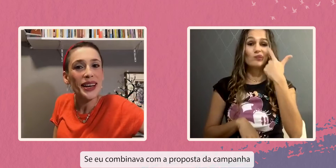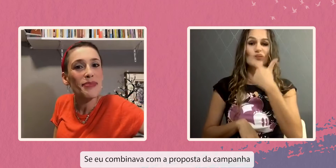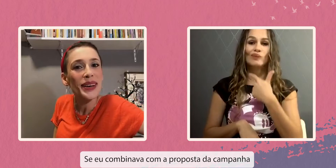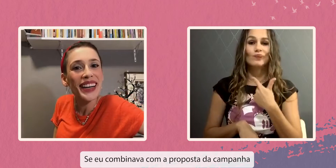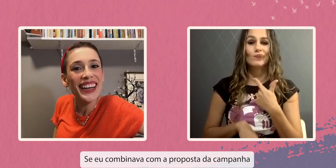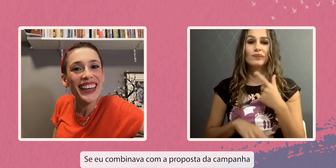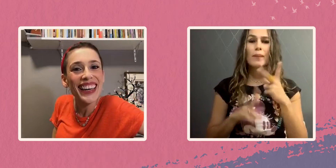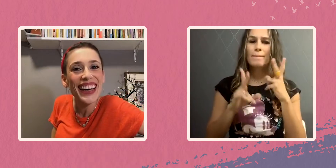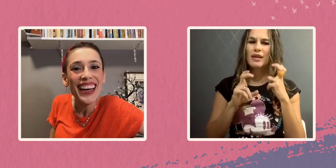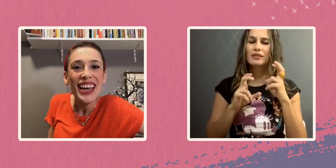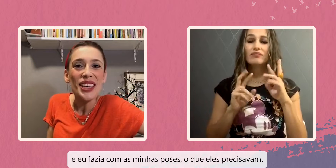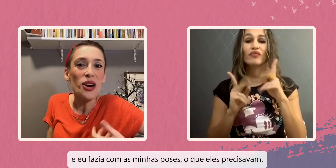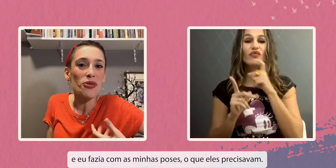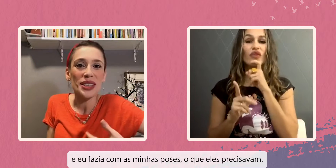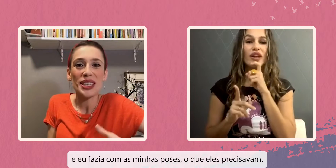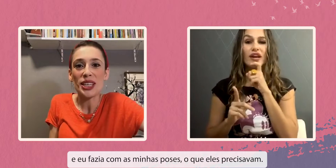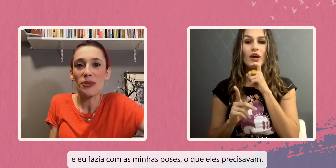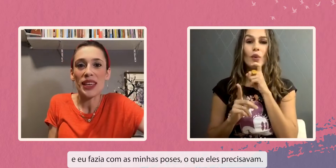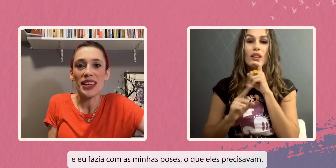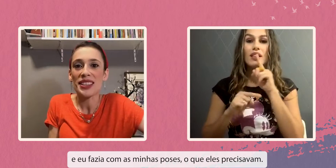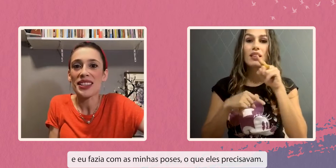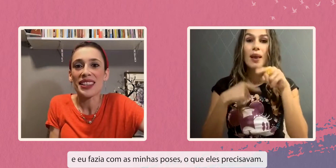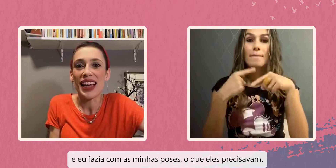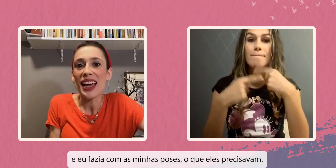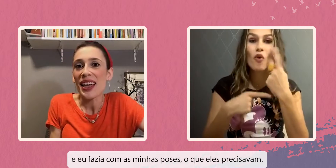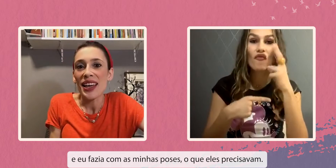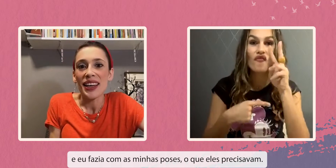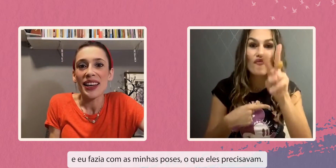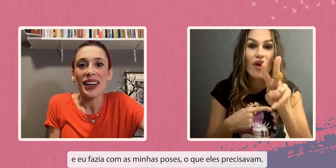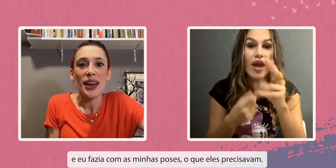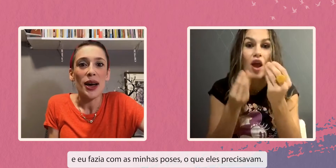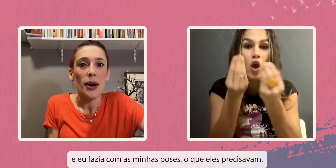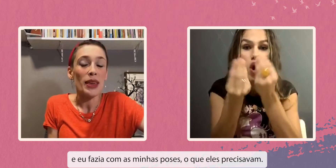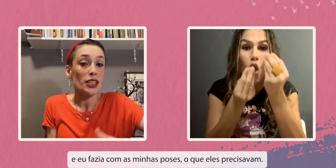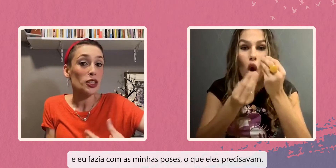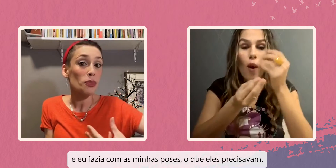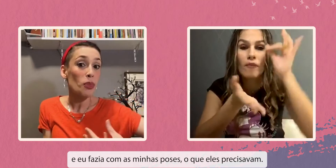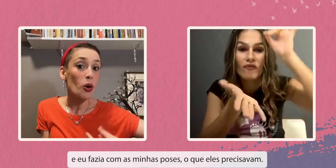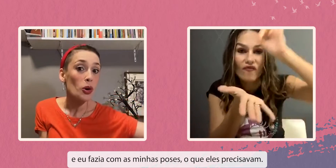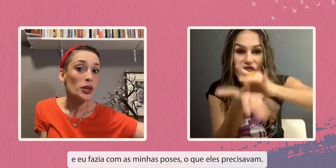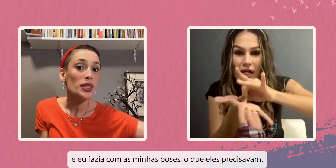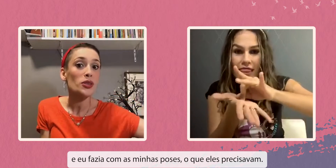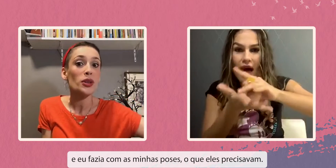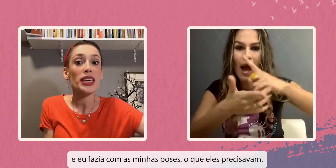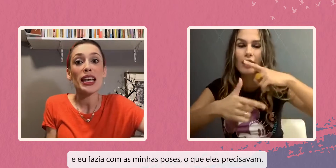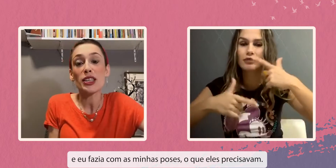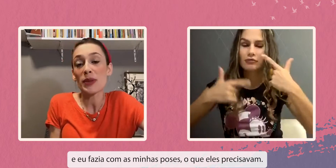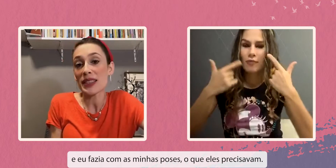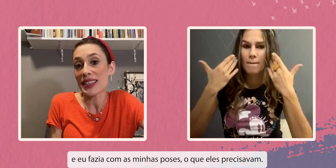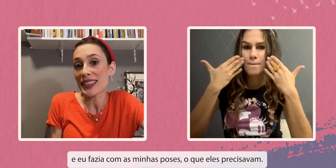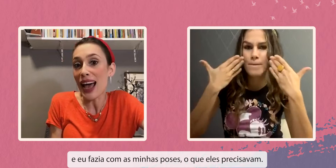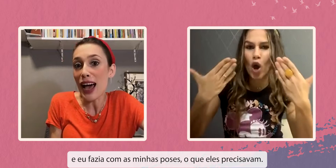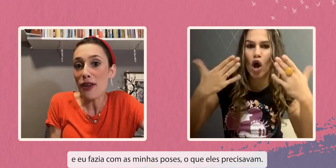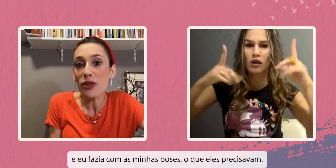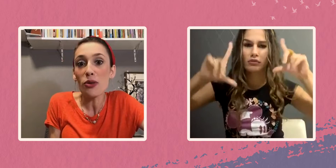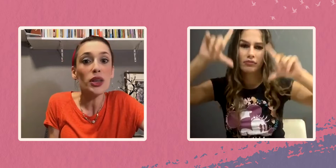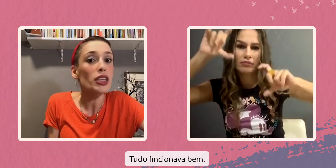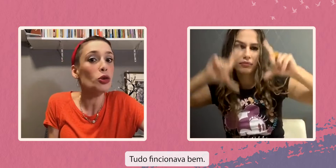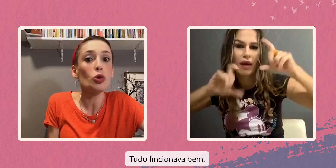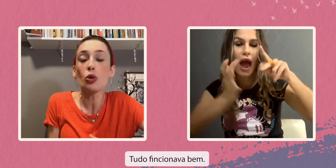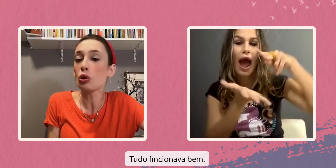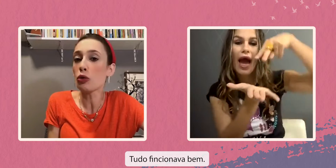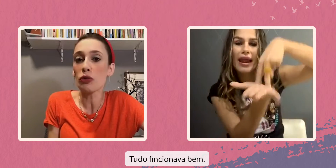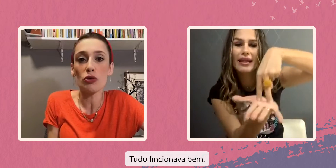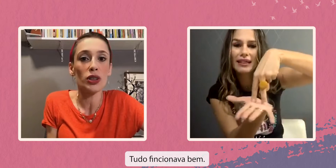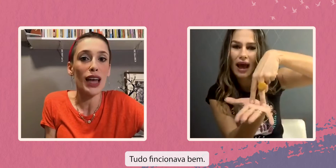proposta da campanha, e eu fazia as minhas, né, minhas poses, o que eles precisavam,